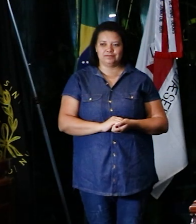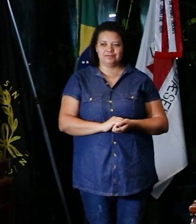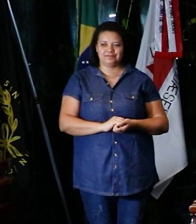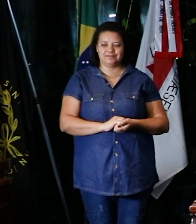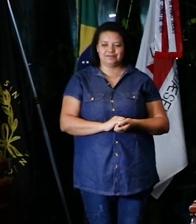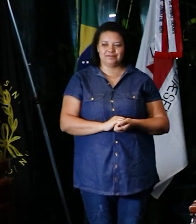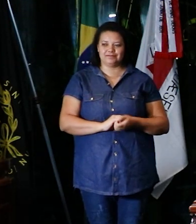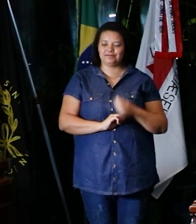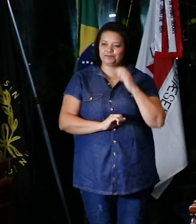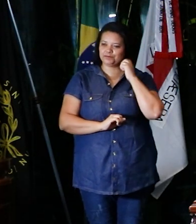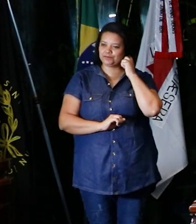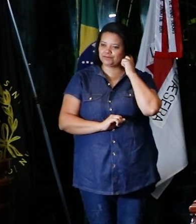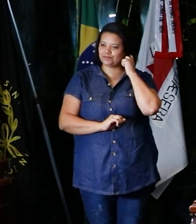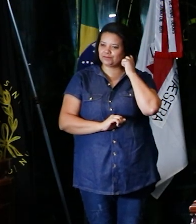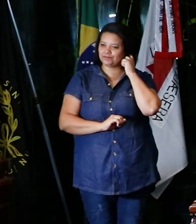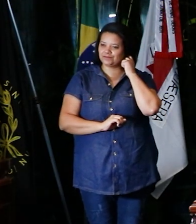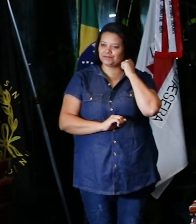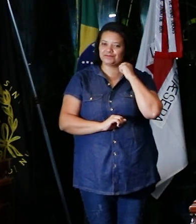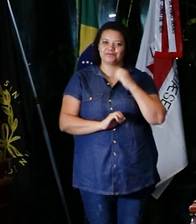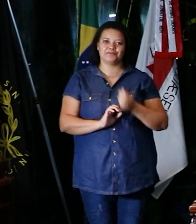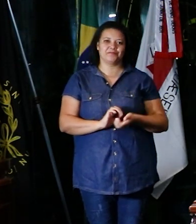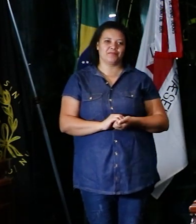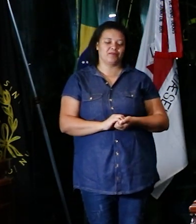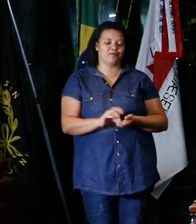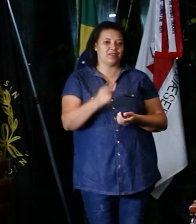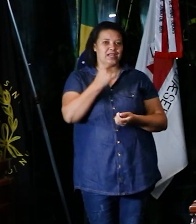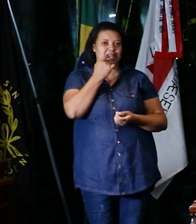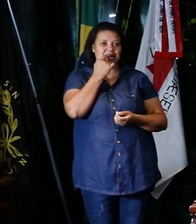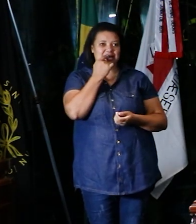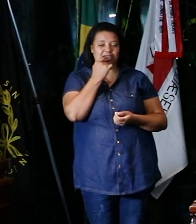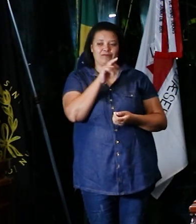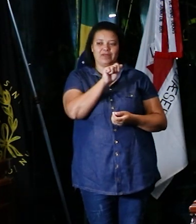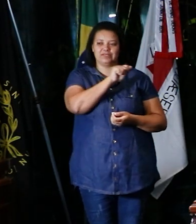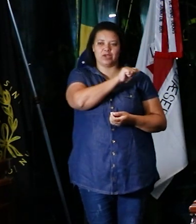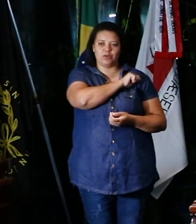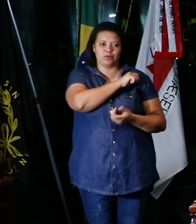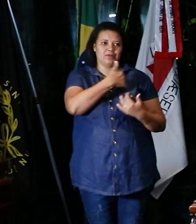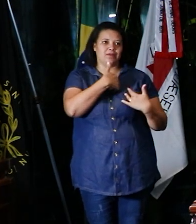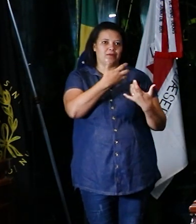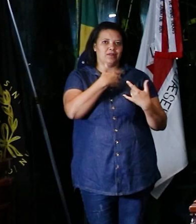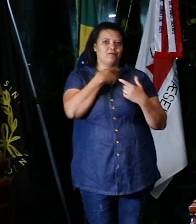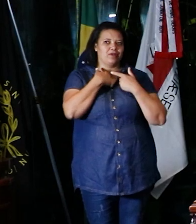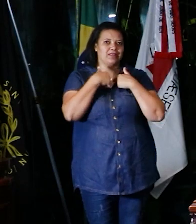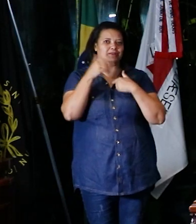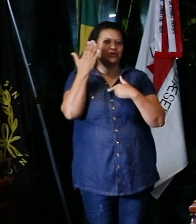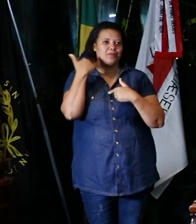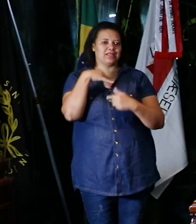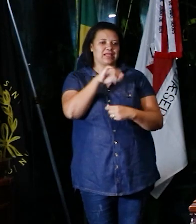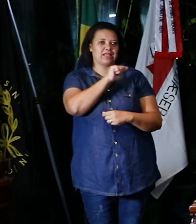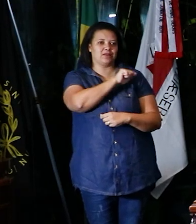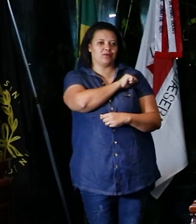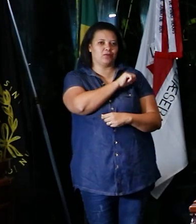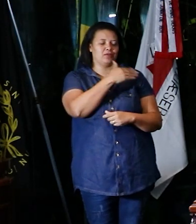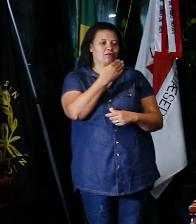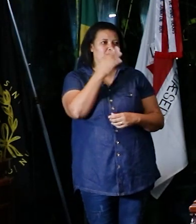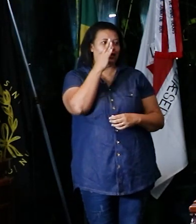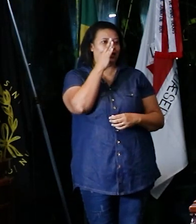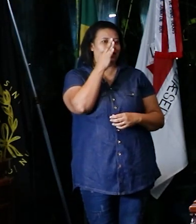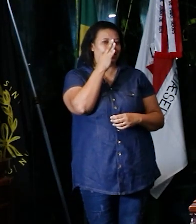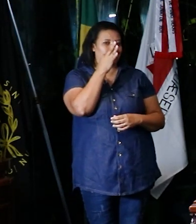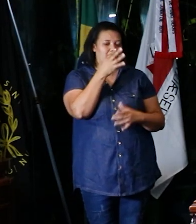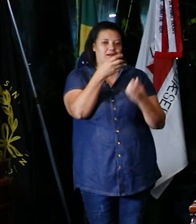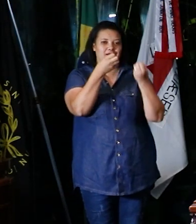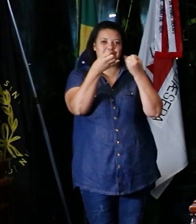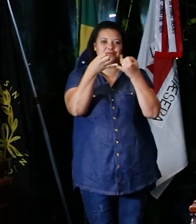Não, Antonieta, querida, eu tenho uma inveja dos seus alunos. Uma coisa que eu queria ter sido muito aluna sua, viu? Oh, meu Deus. Eu fico encantada com o seu modo